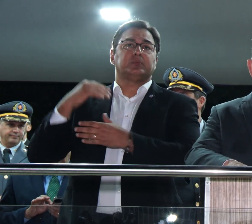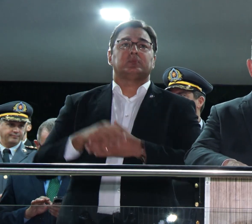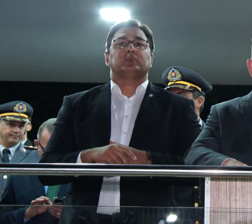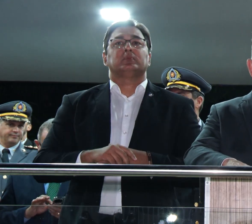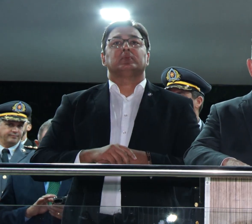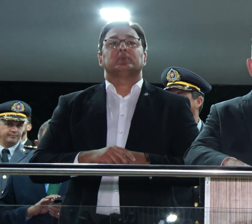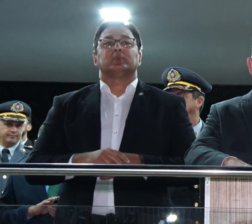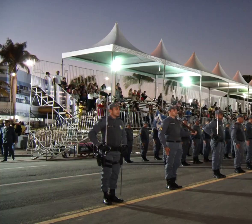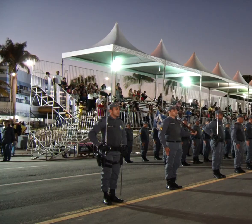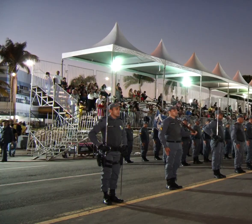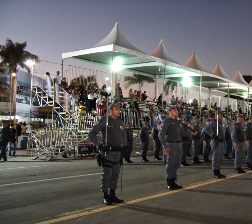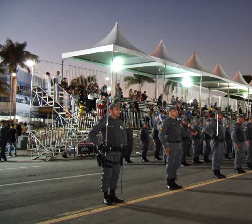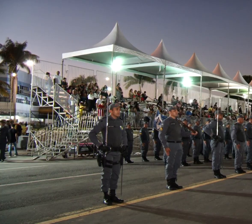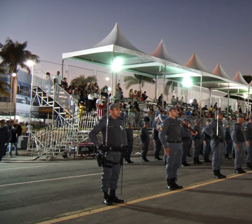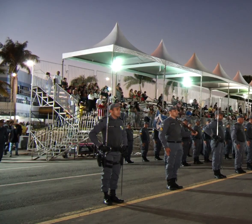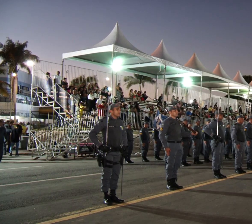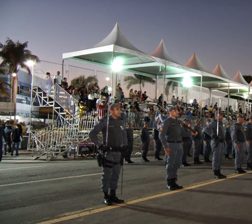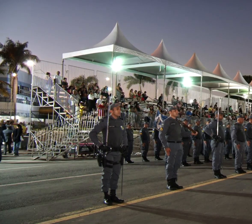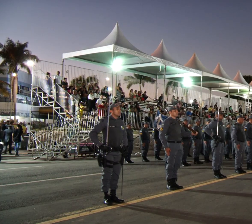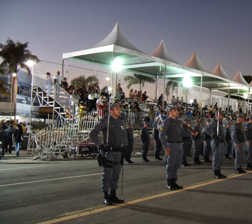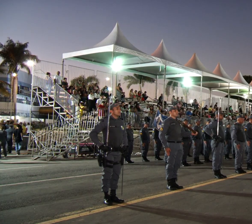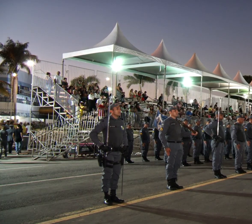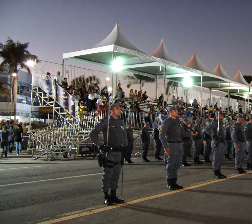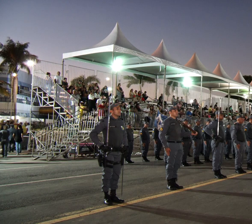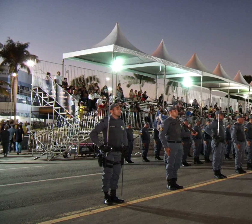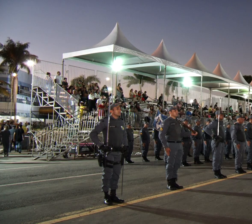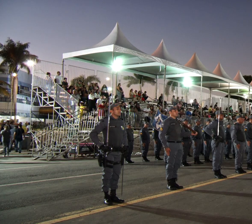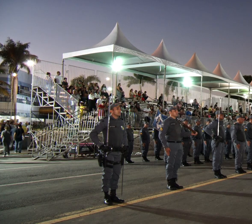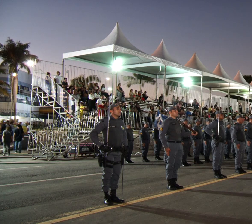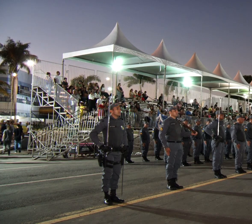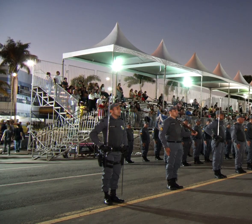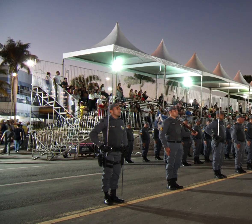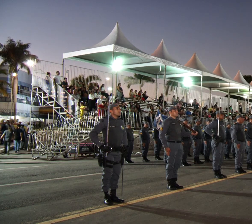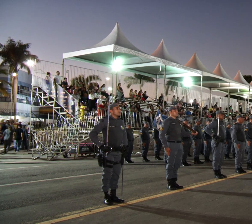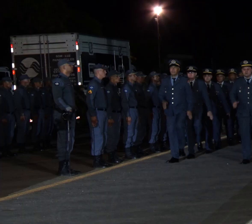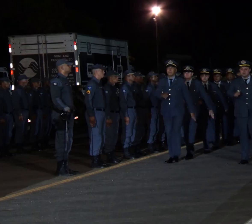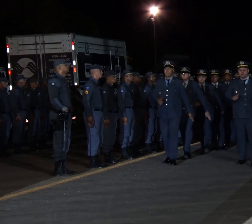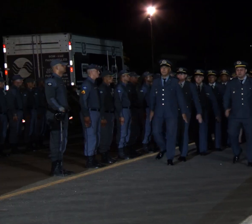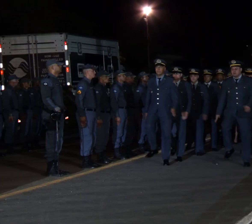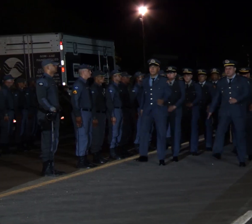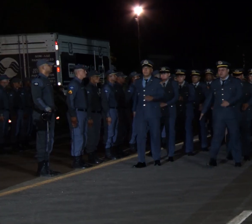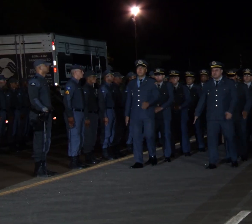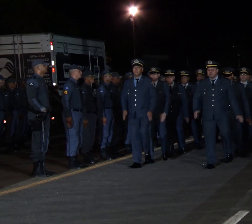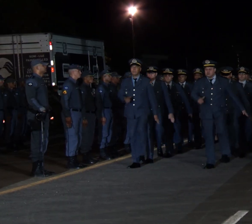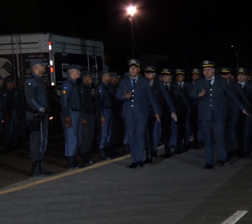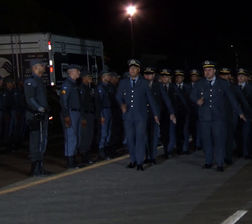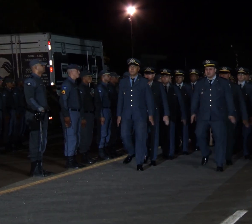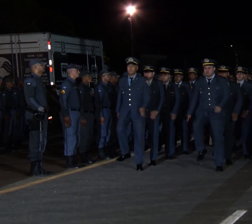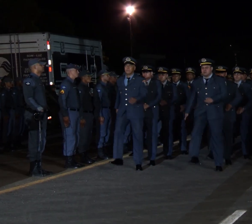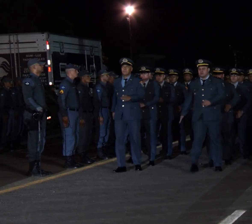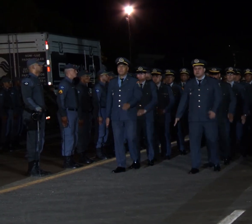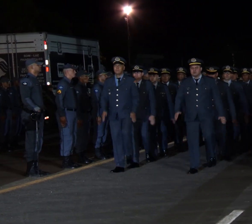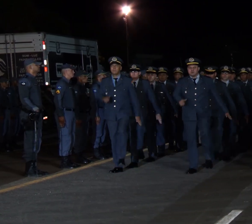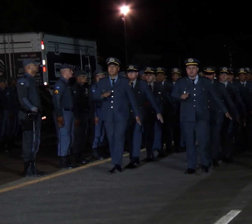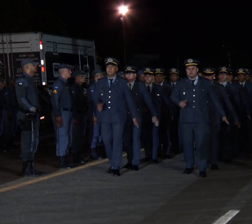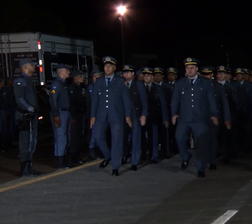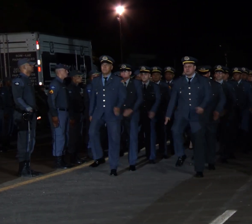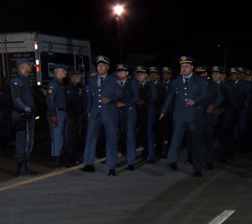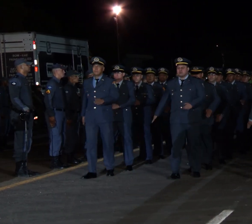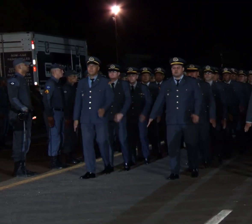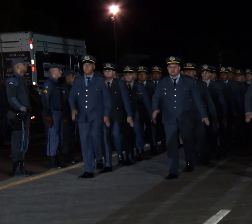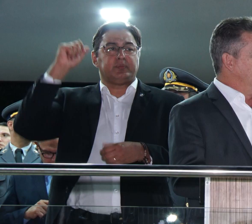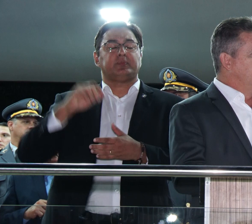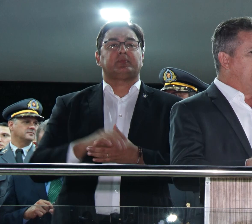milhões de reais investidos na polícia militar desde 2019. E ressaltou a importância da atuação